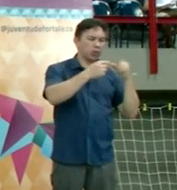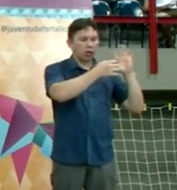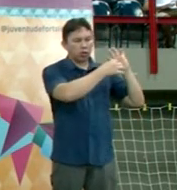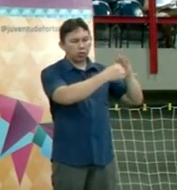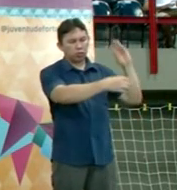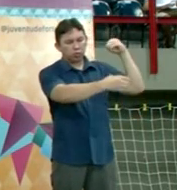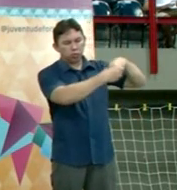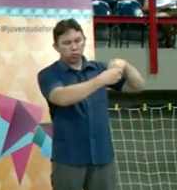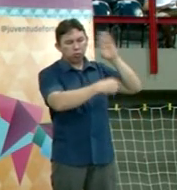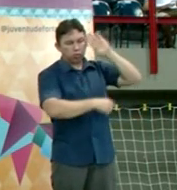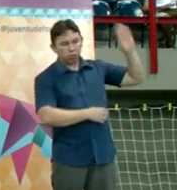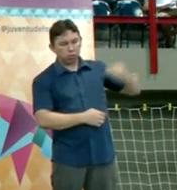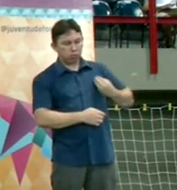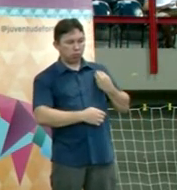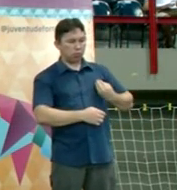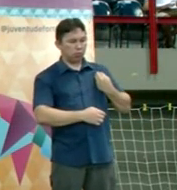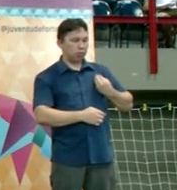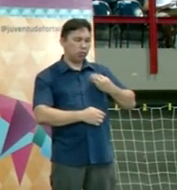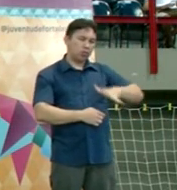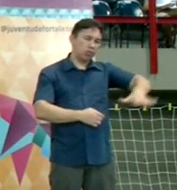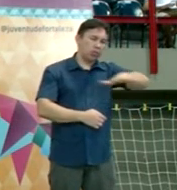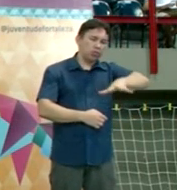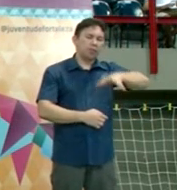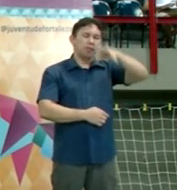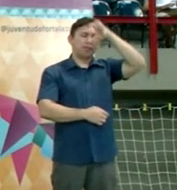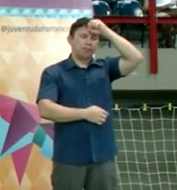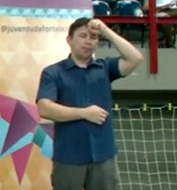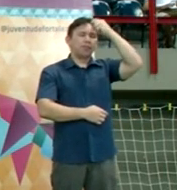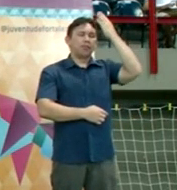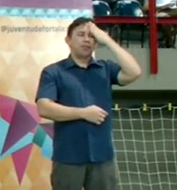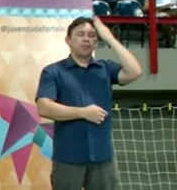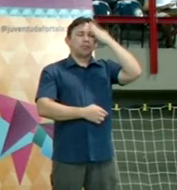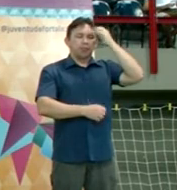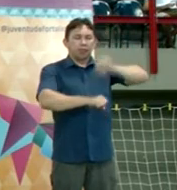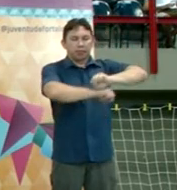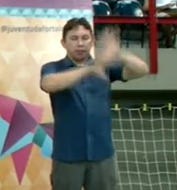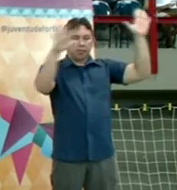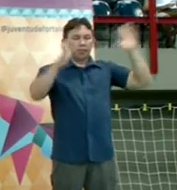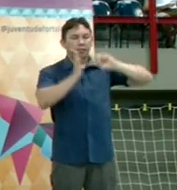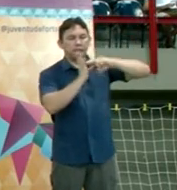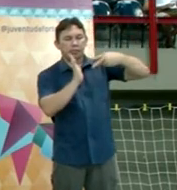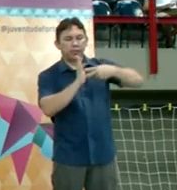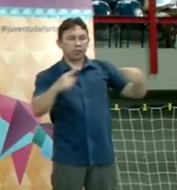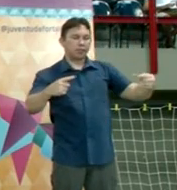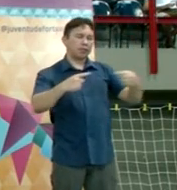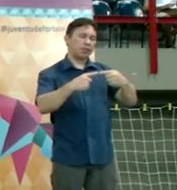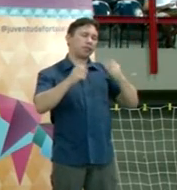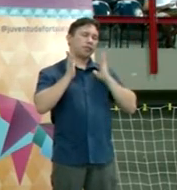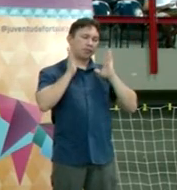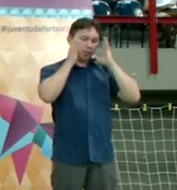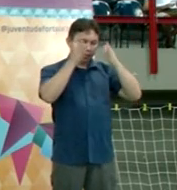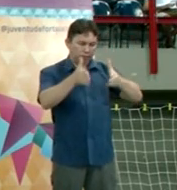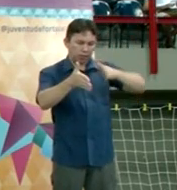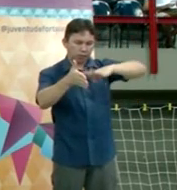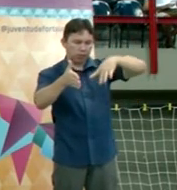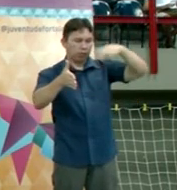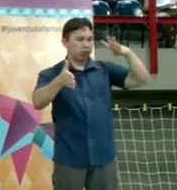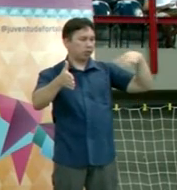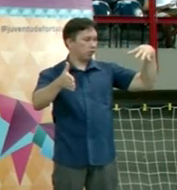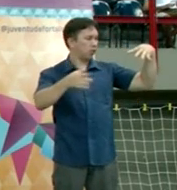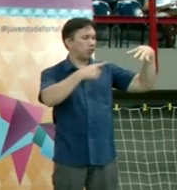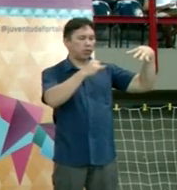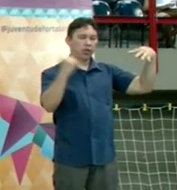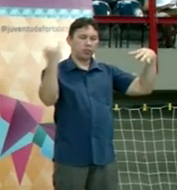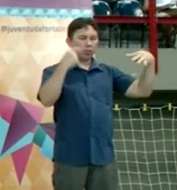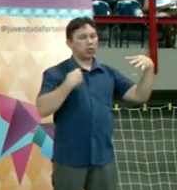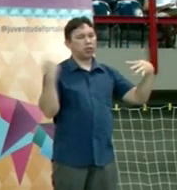contextualizar isso e privilegiar o entendimento. Então, nesse sentido, é mais uma maneira de justificar que o ondulatório é uma parte importante